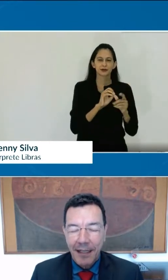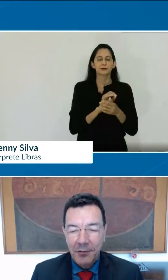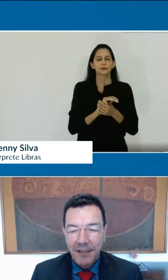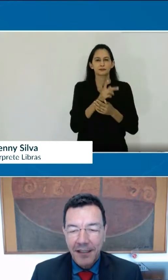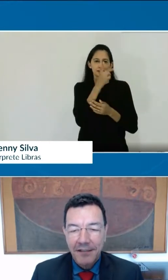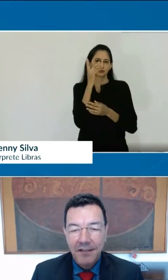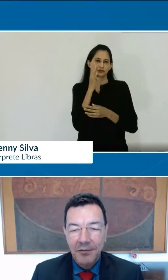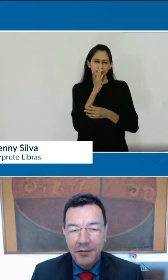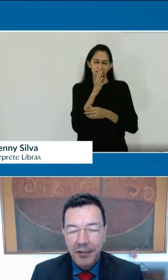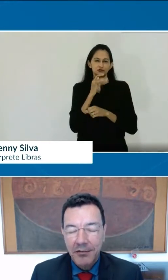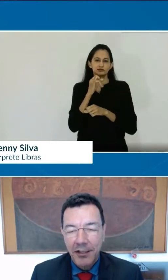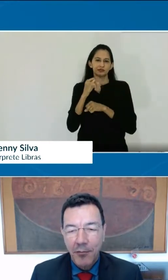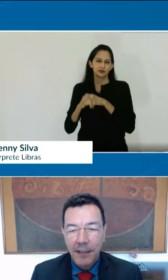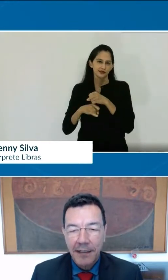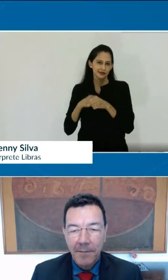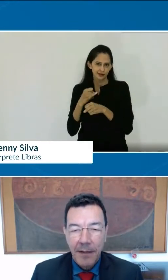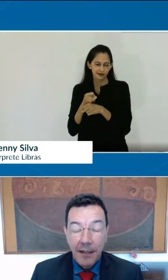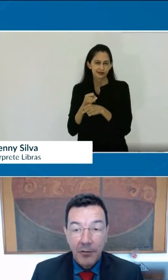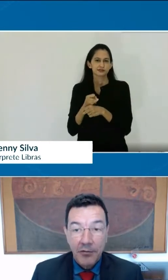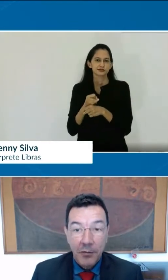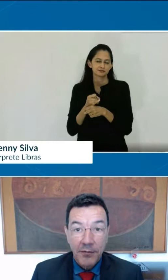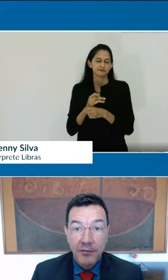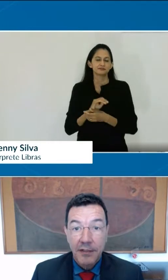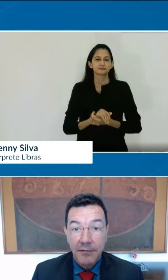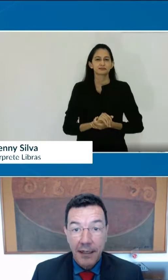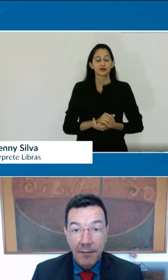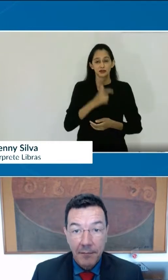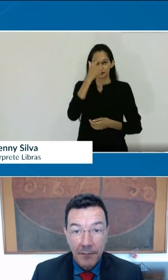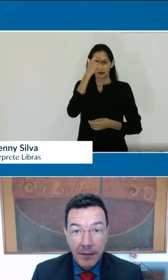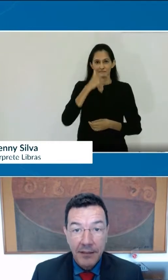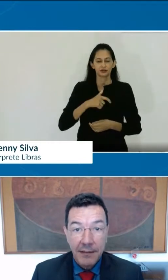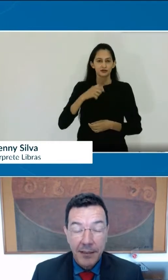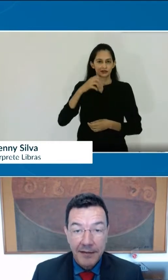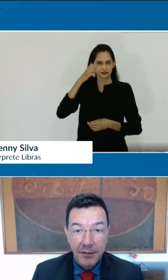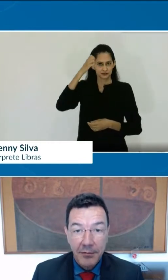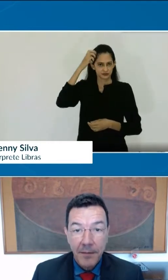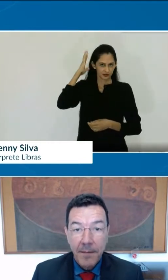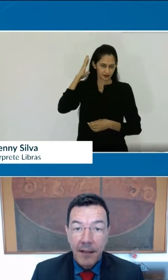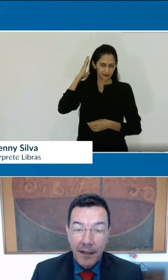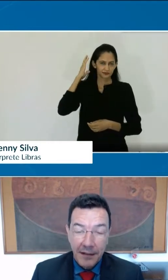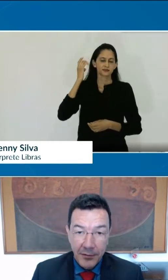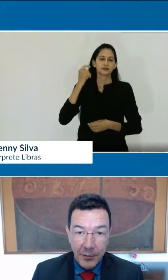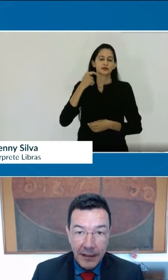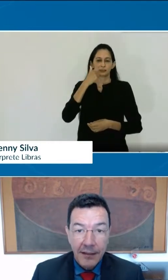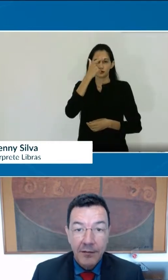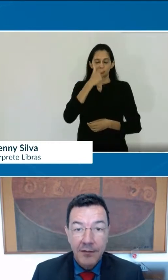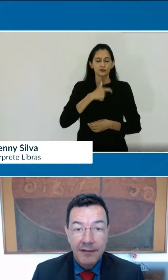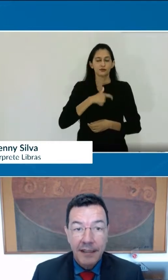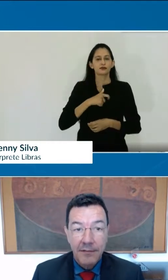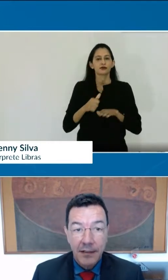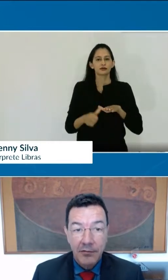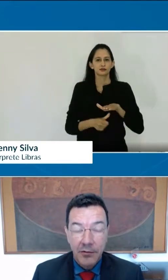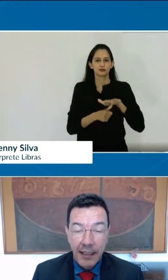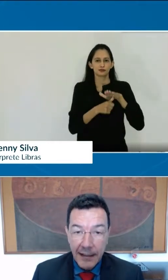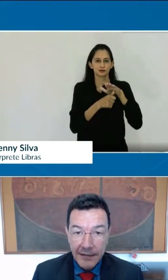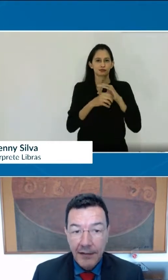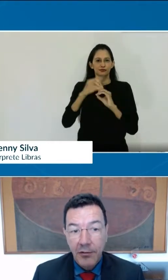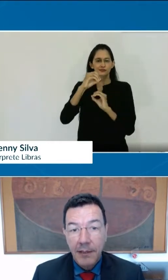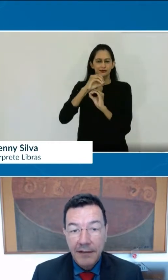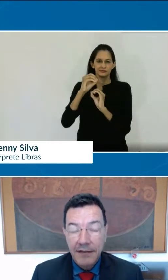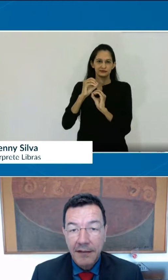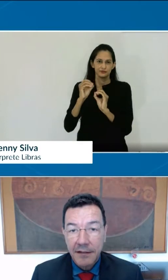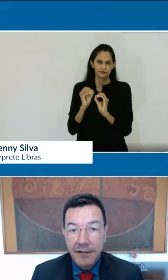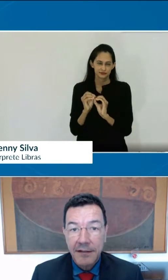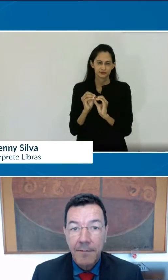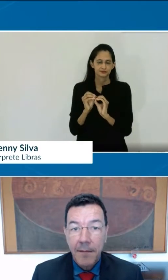enfim, a todos aqueles que nos acompanham. Eu sou o professor Edivar Madureira Brasil, reitor da Universidade Federal de Goiás e,